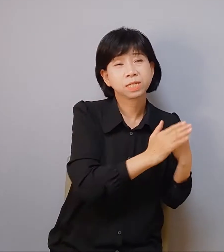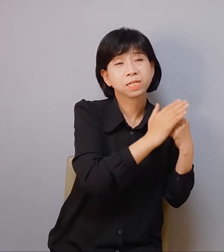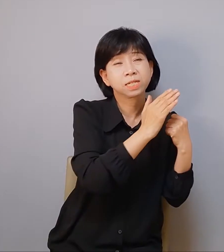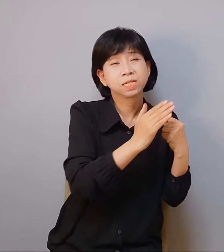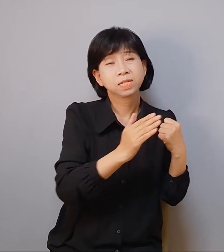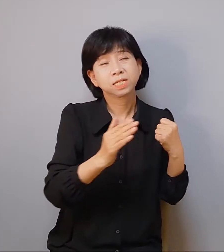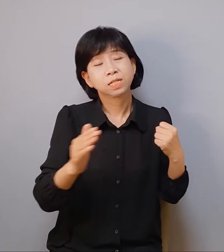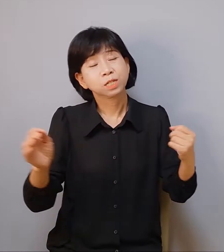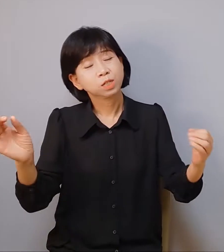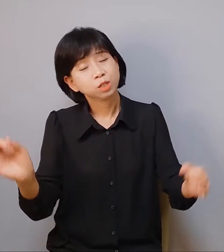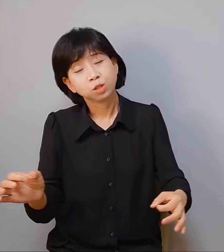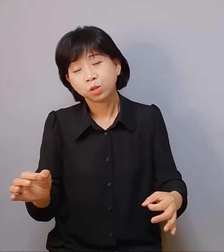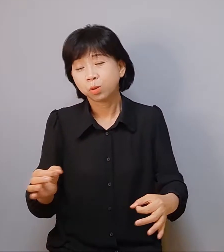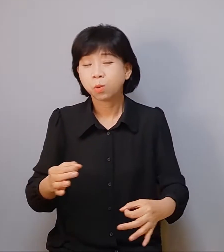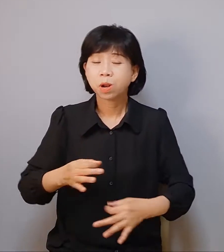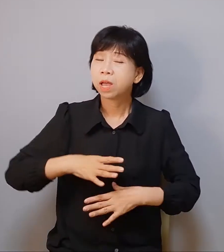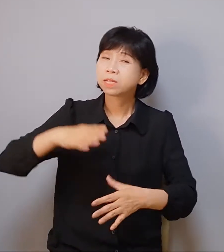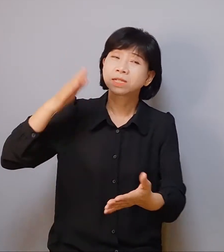도와주리니.